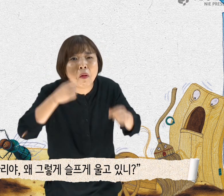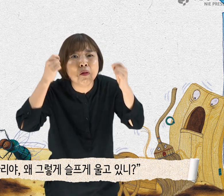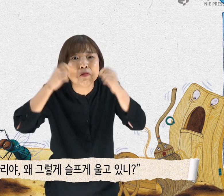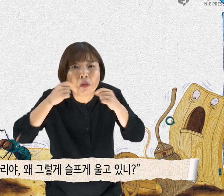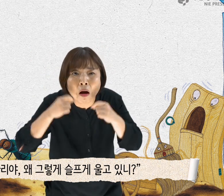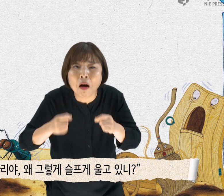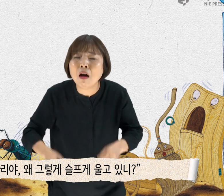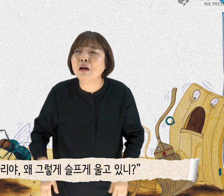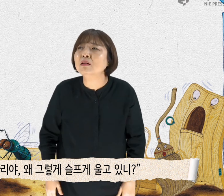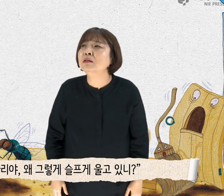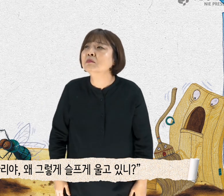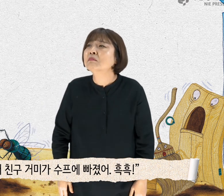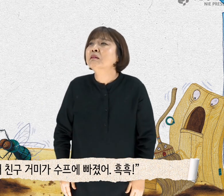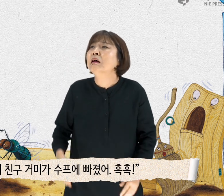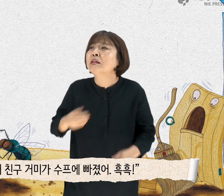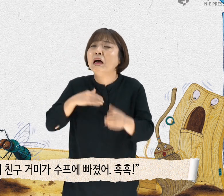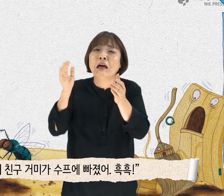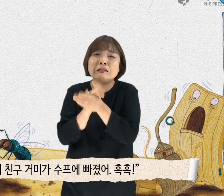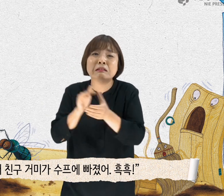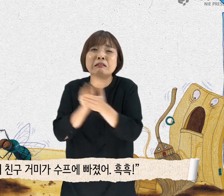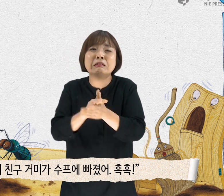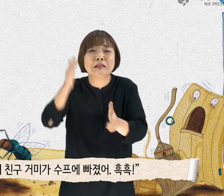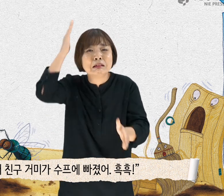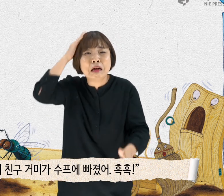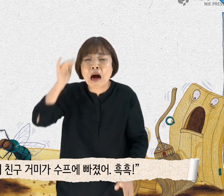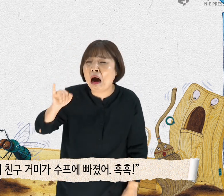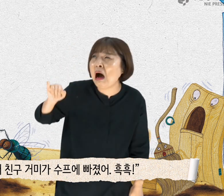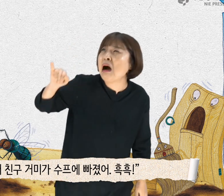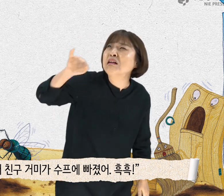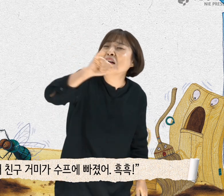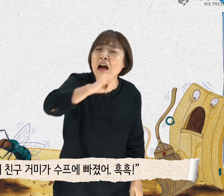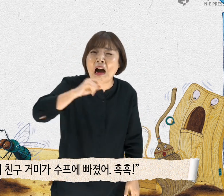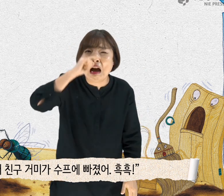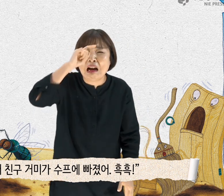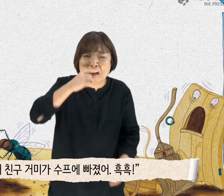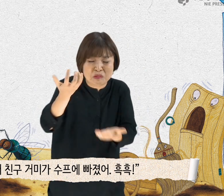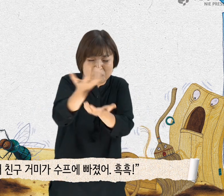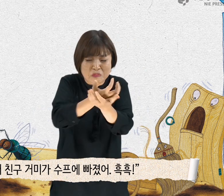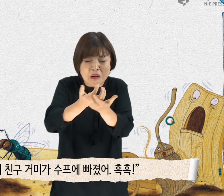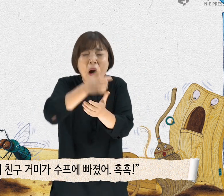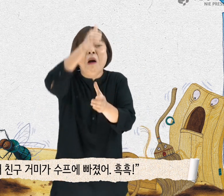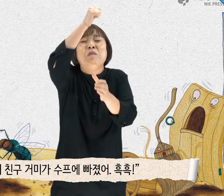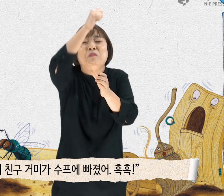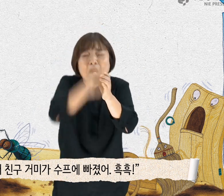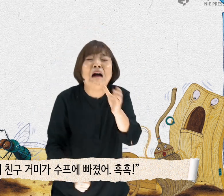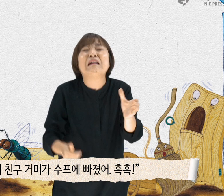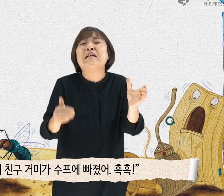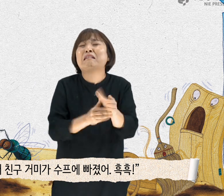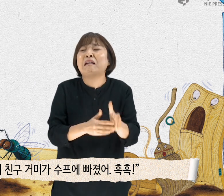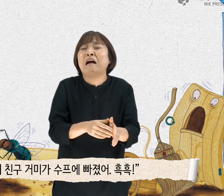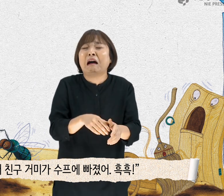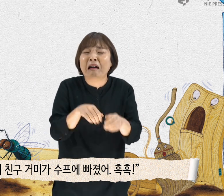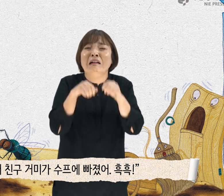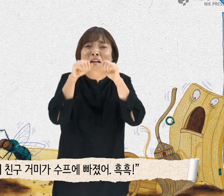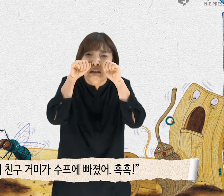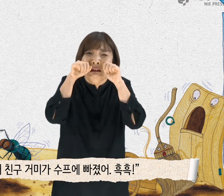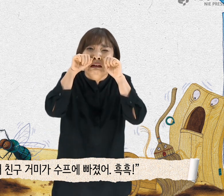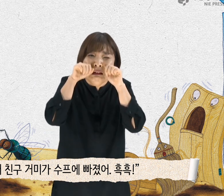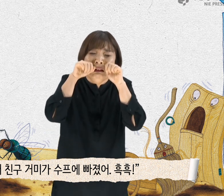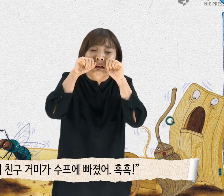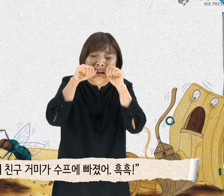왜 그렇게 슬프게 울고 있니? 내 친구 거미가 수프에 빠졌어. 흐흐흐